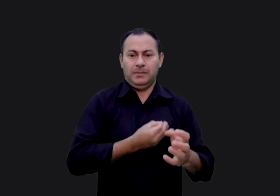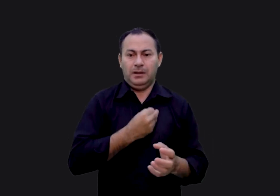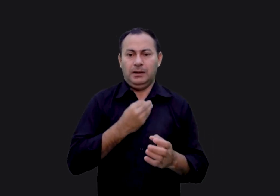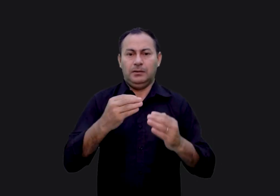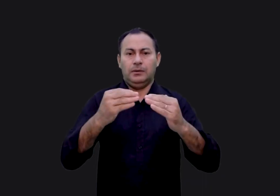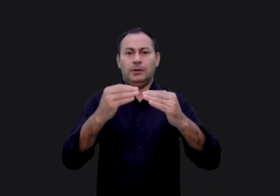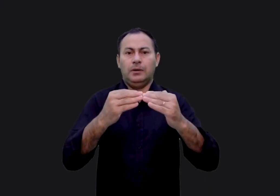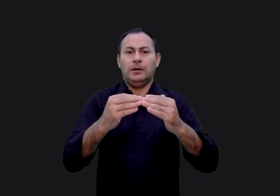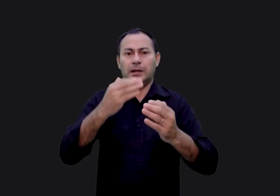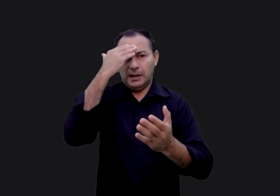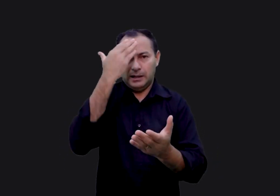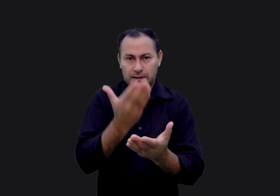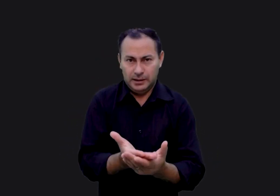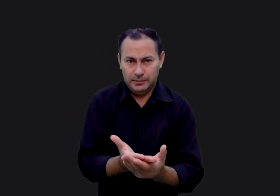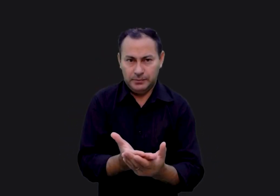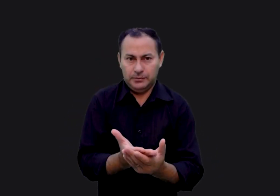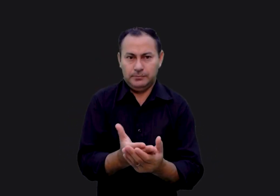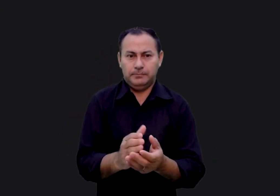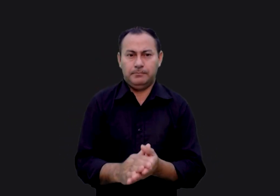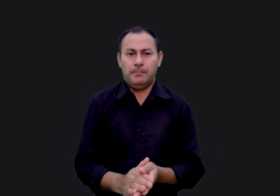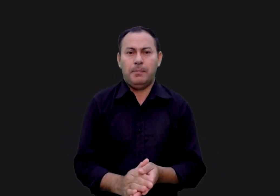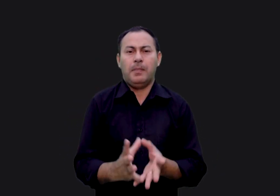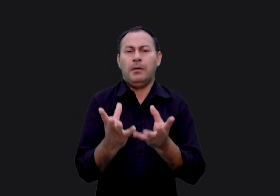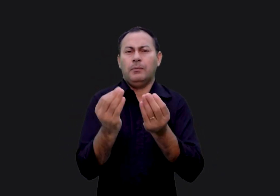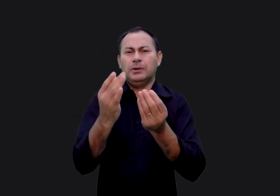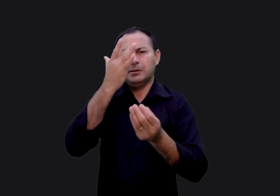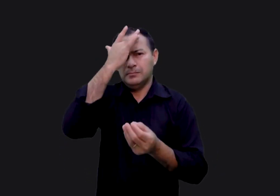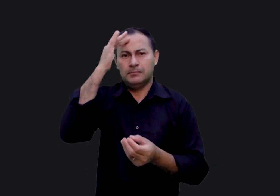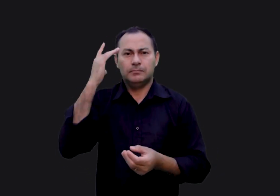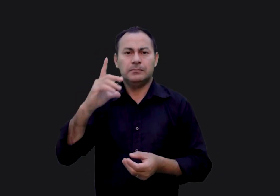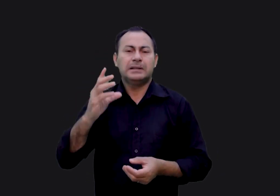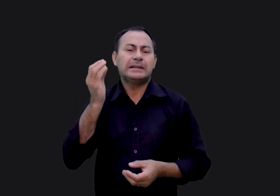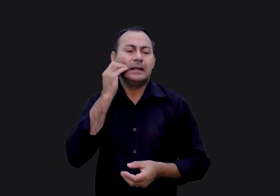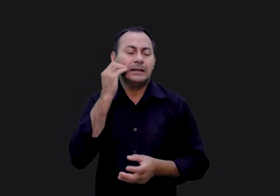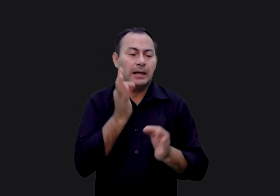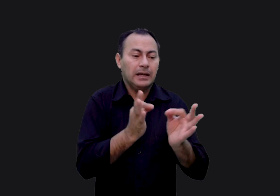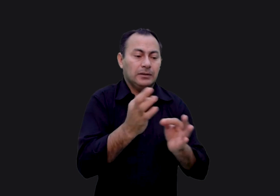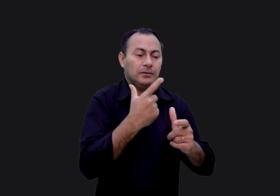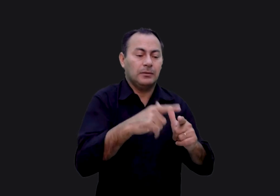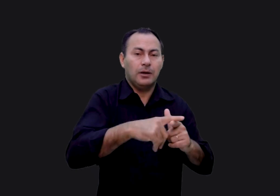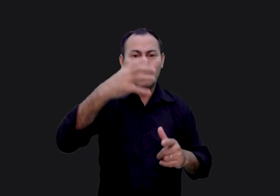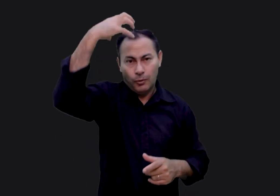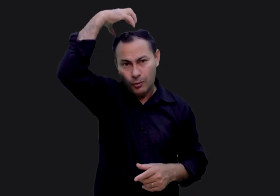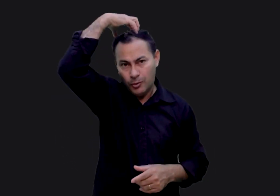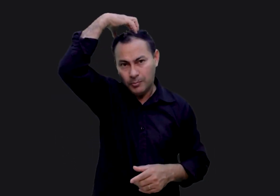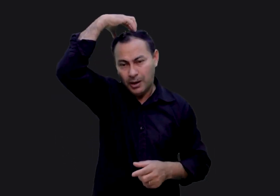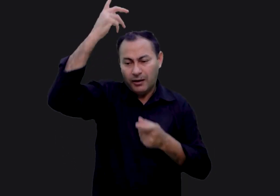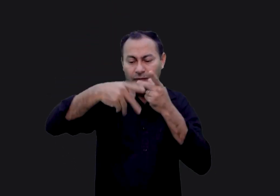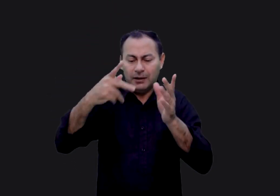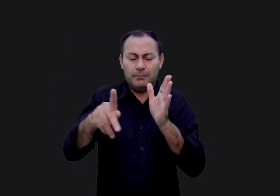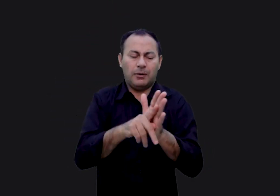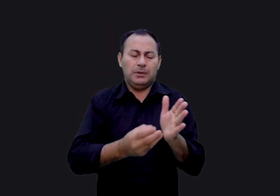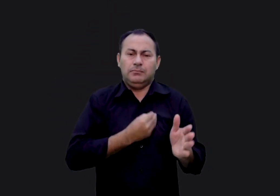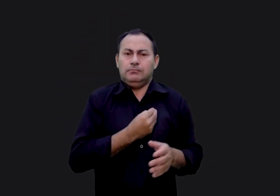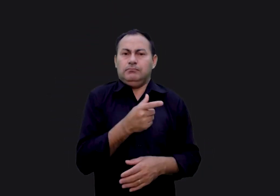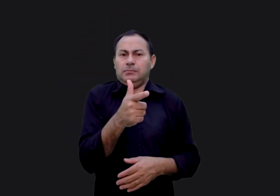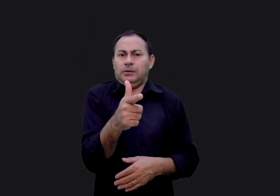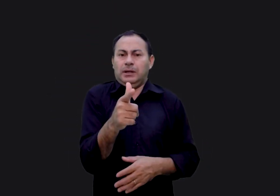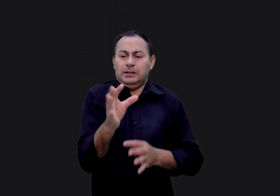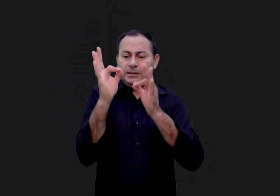vivendo conforme aquilo que cremos. Muitas pessoas tentam lidar com seus problemas de culpa dizendo a si mesmas que não existe